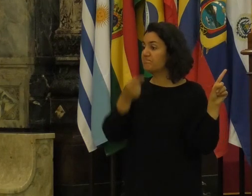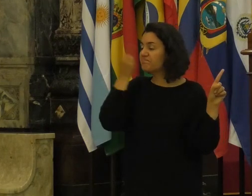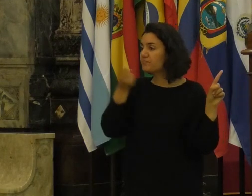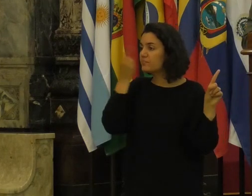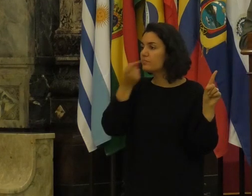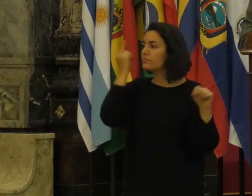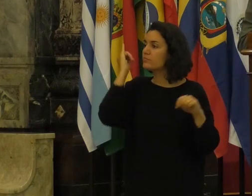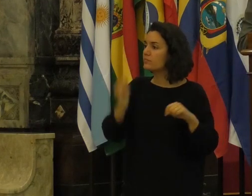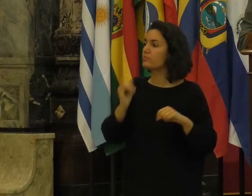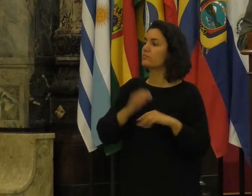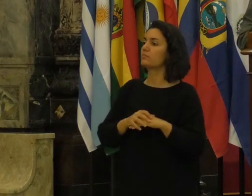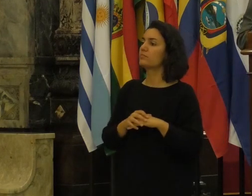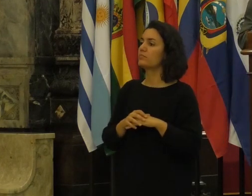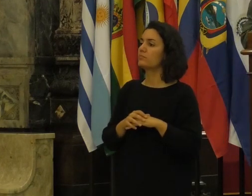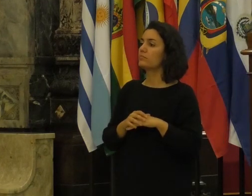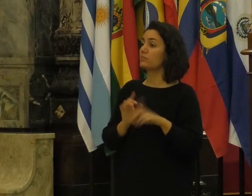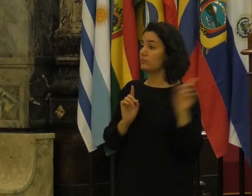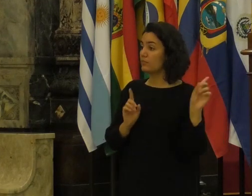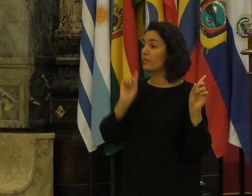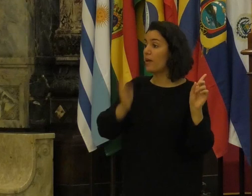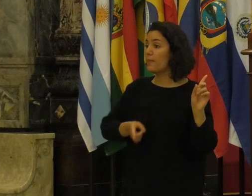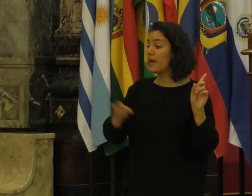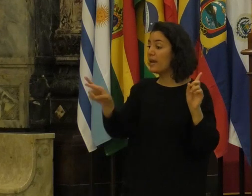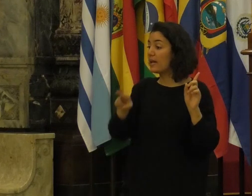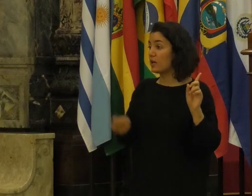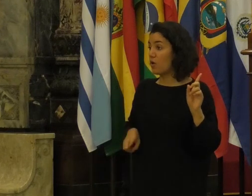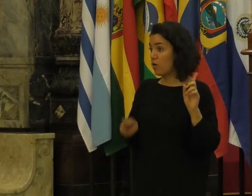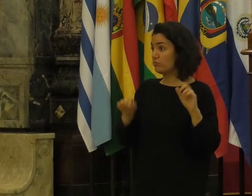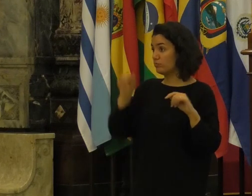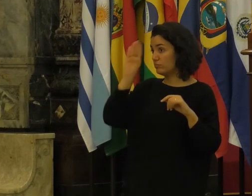interesante. Y aquí tenemos el río Uruguay a su paso